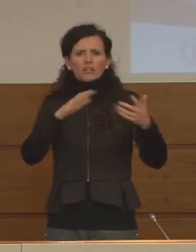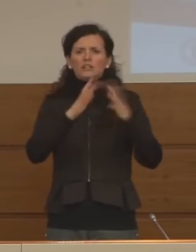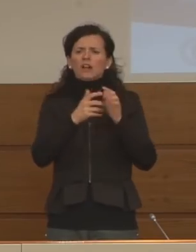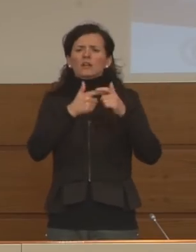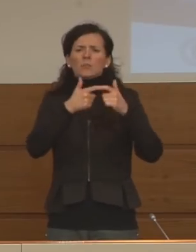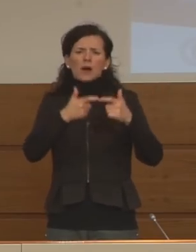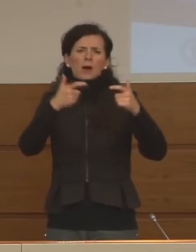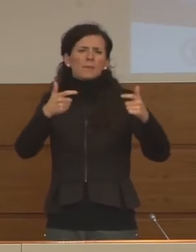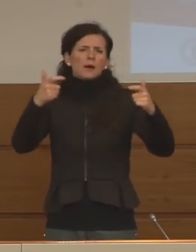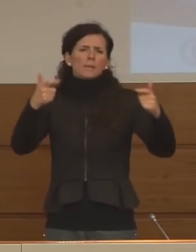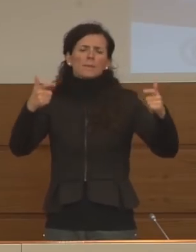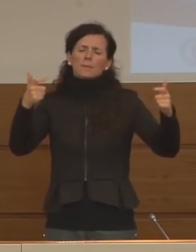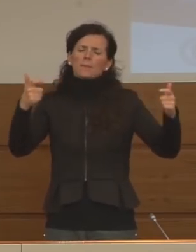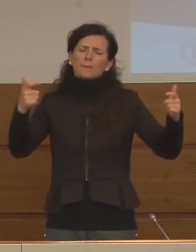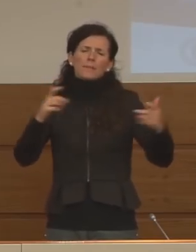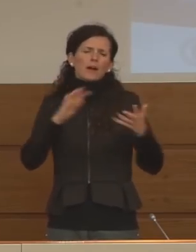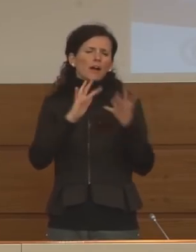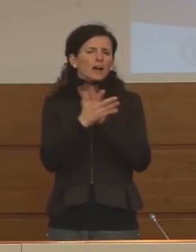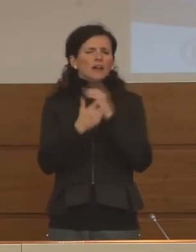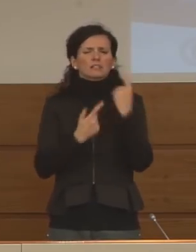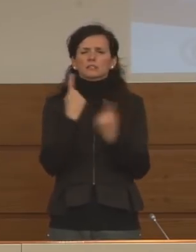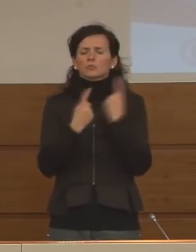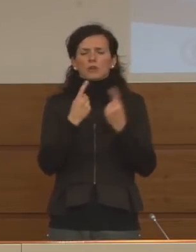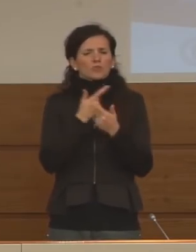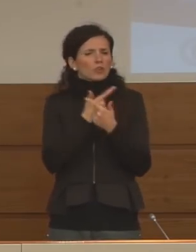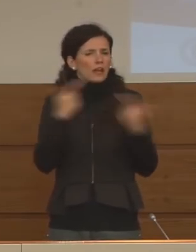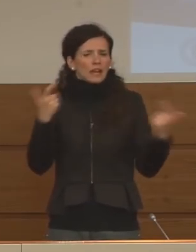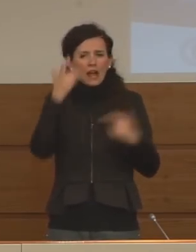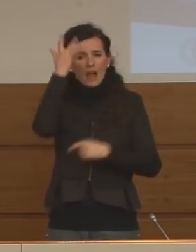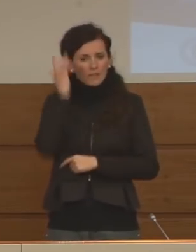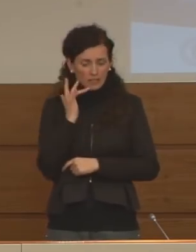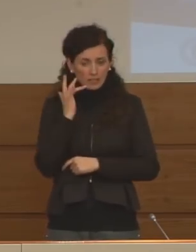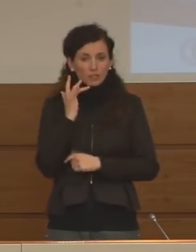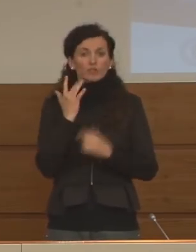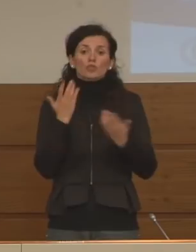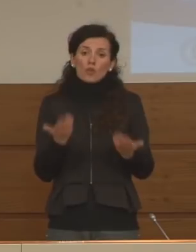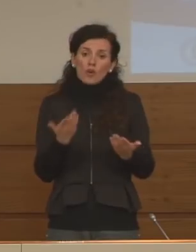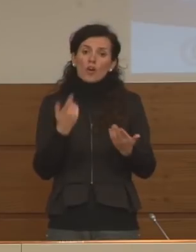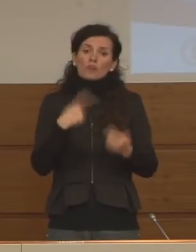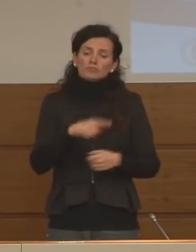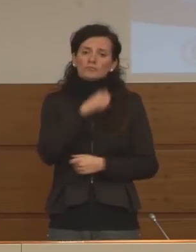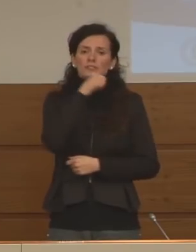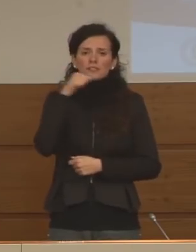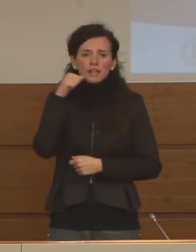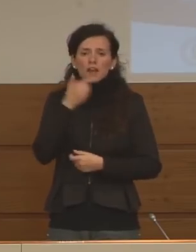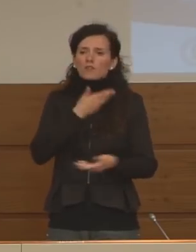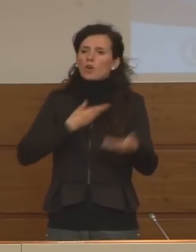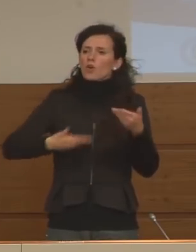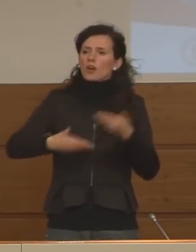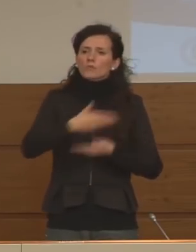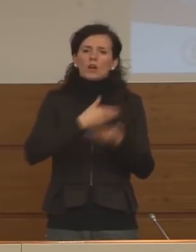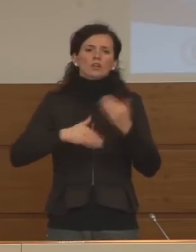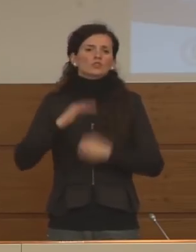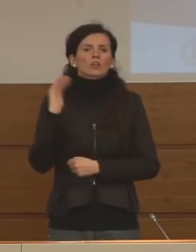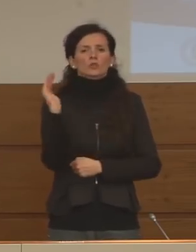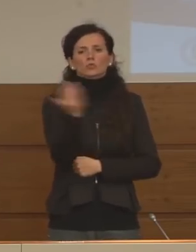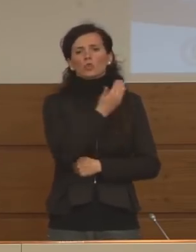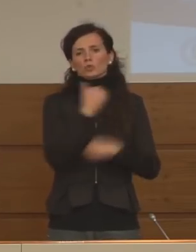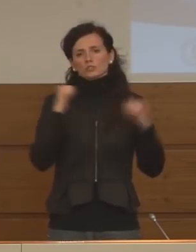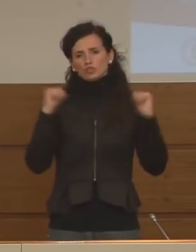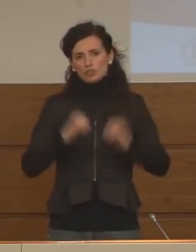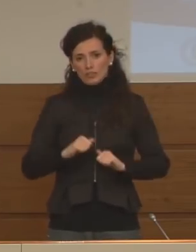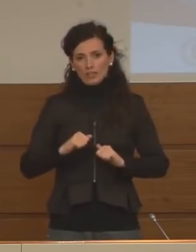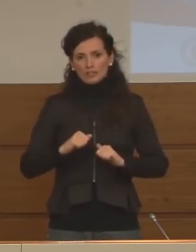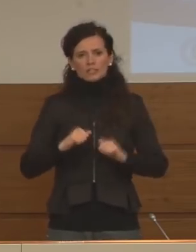profondità per questo abbiamo bisogno della collaborazione di tutti i nostri cittadini dovunque